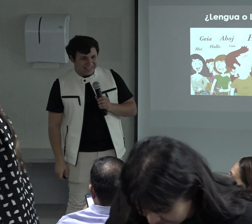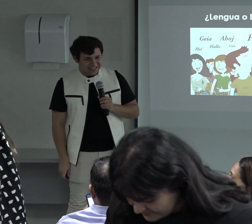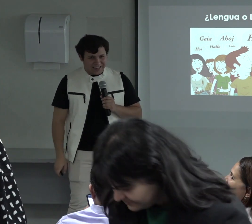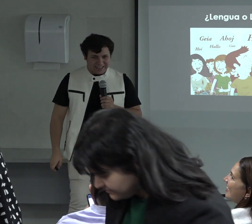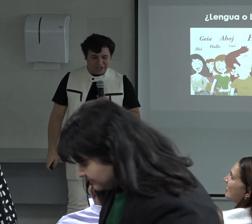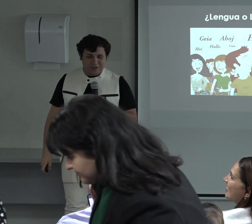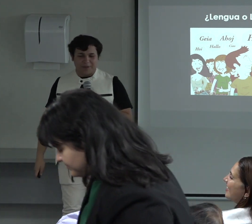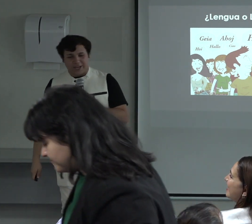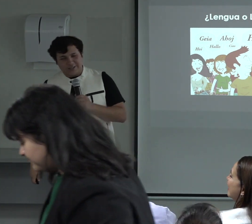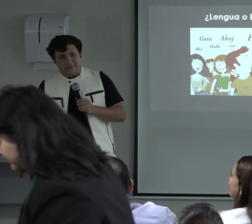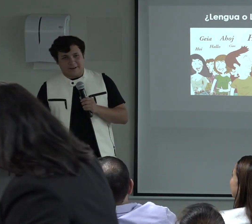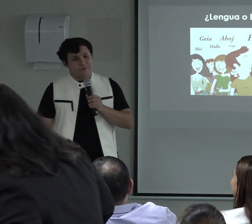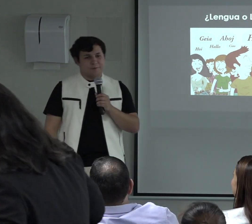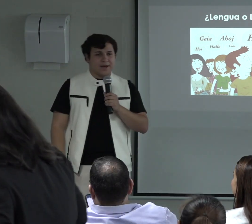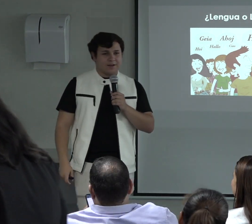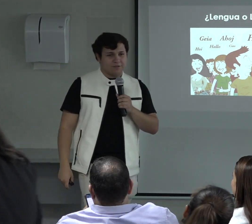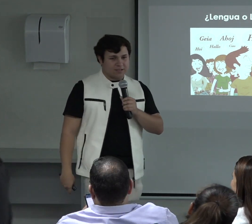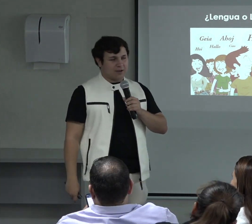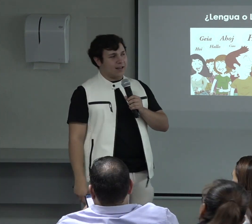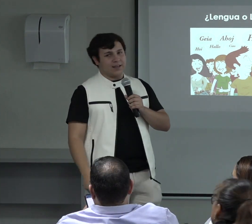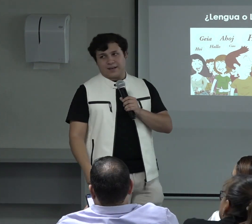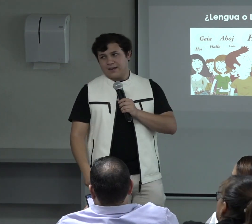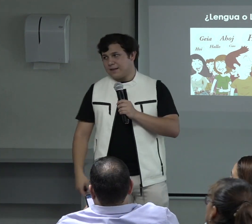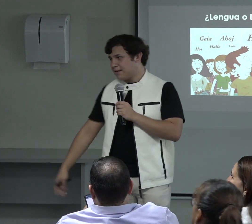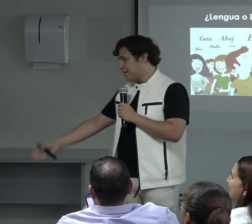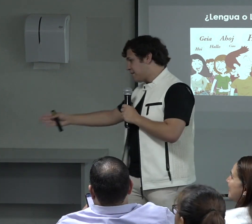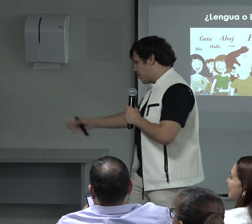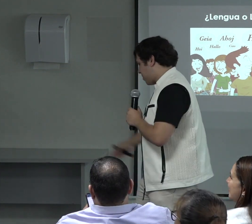Excelente. Aquí los compañeros se van a formar en una sola línea,